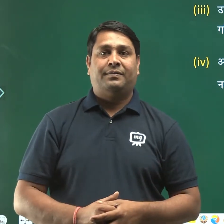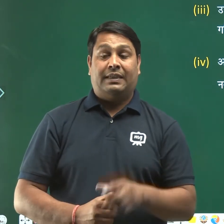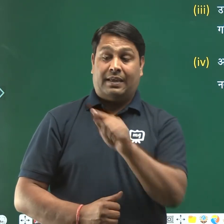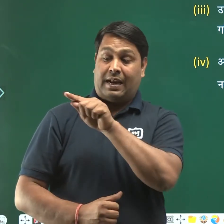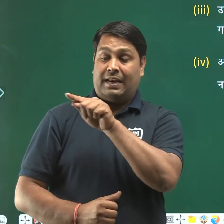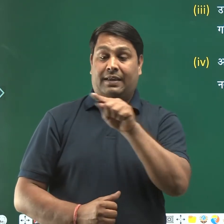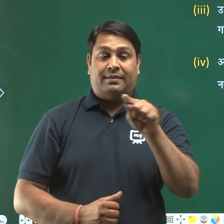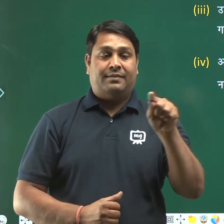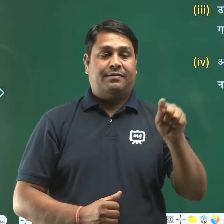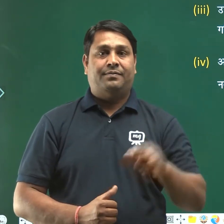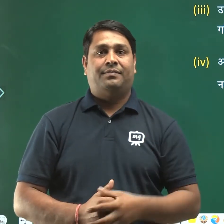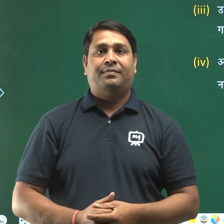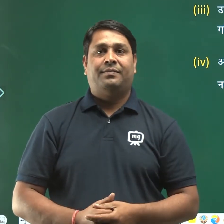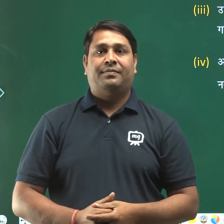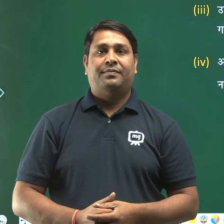डैश